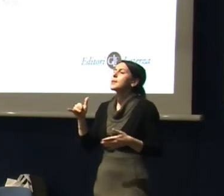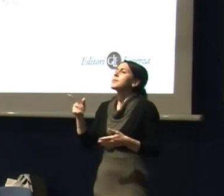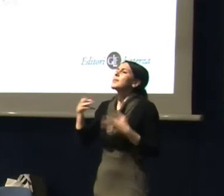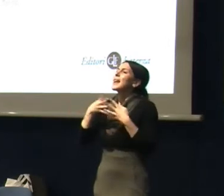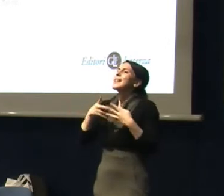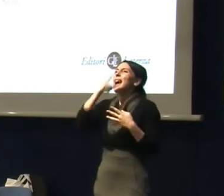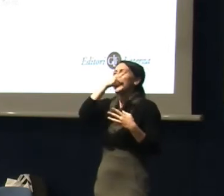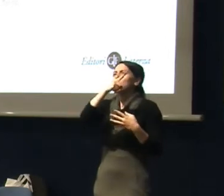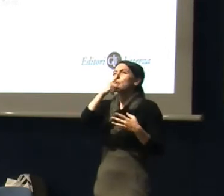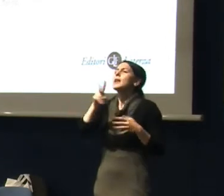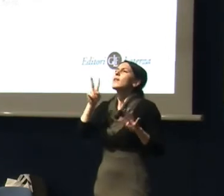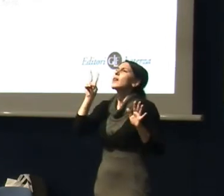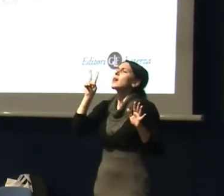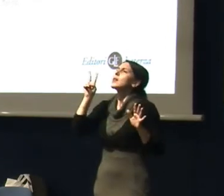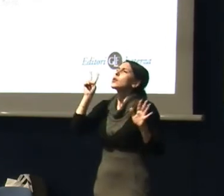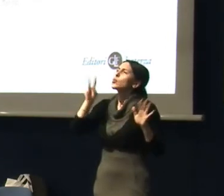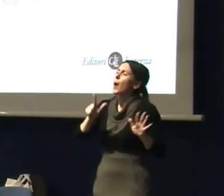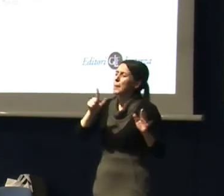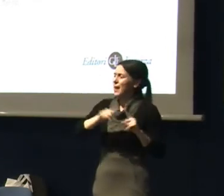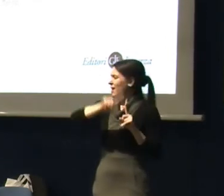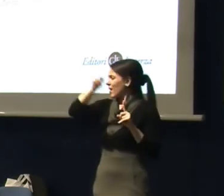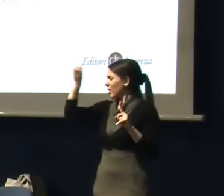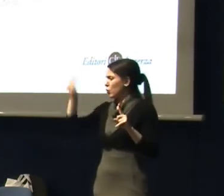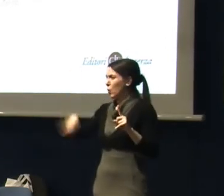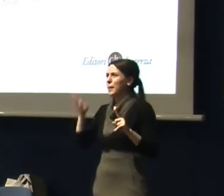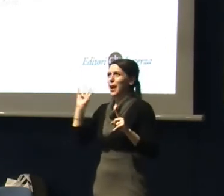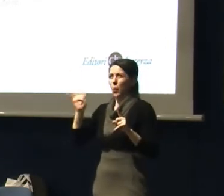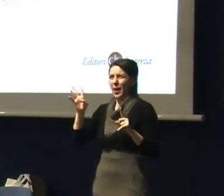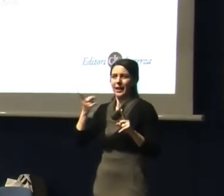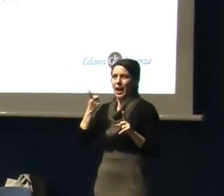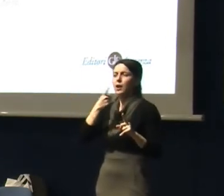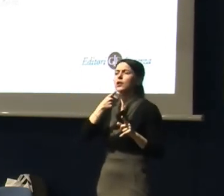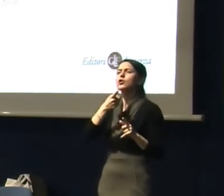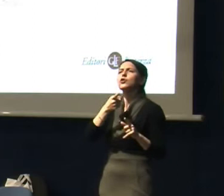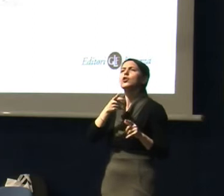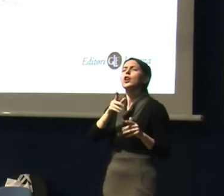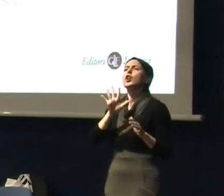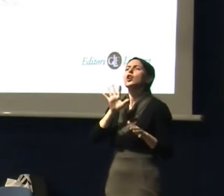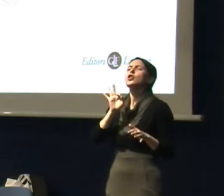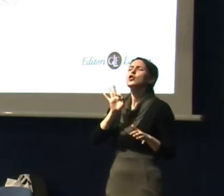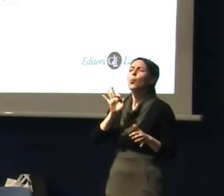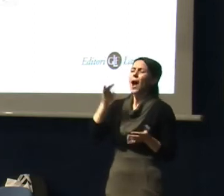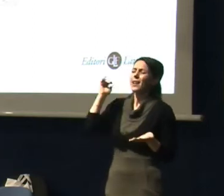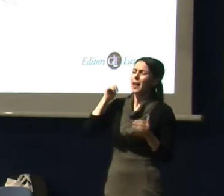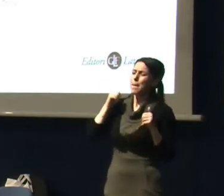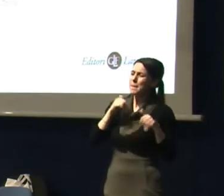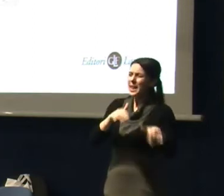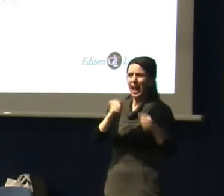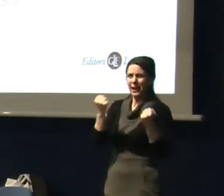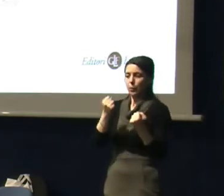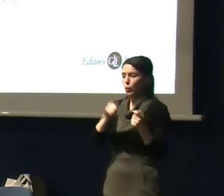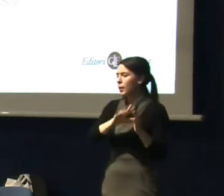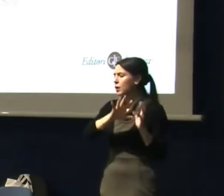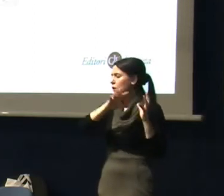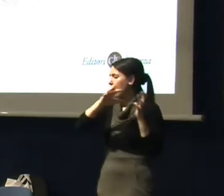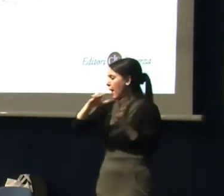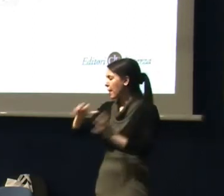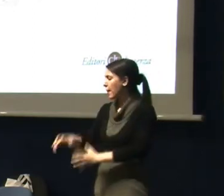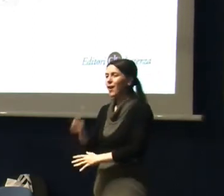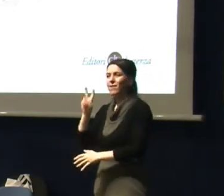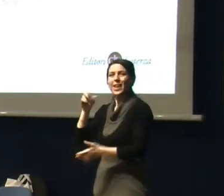prende dal 2007 al 2014 è passata da 50 miliardi pubblicità a 20 miliardi e